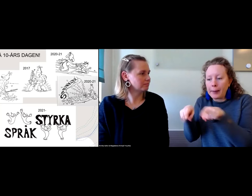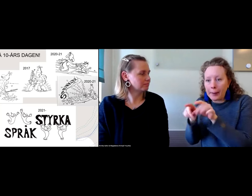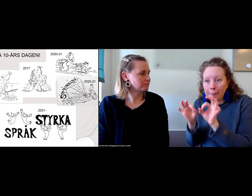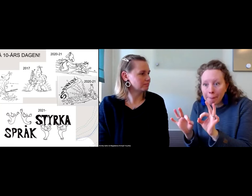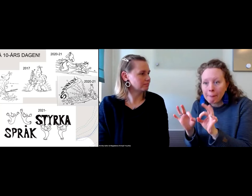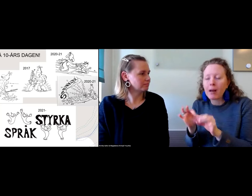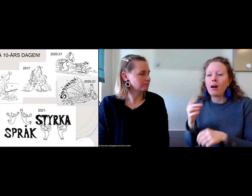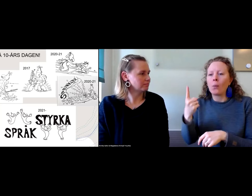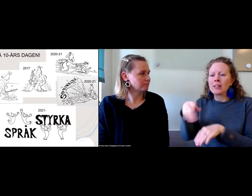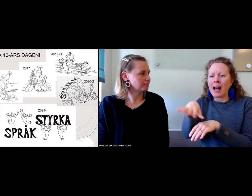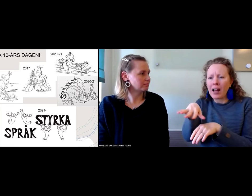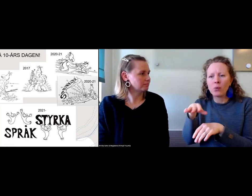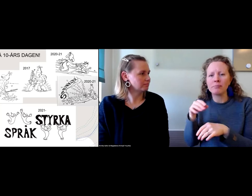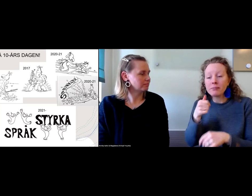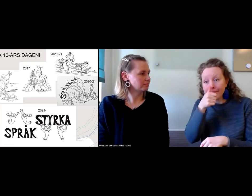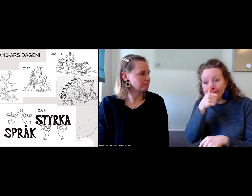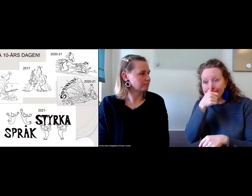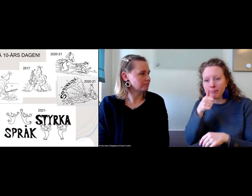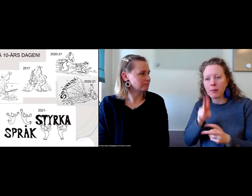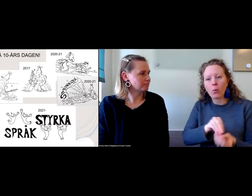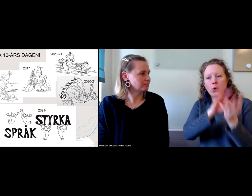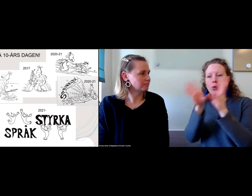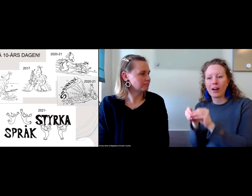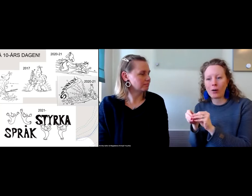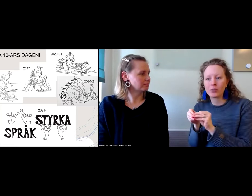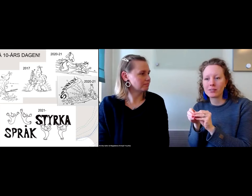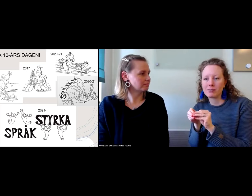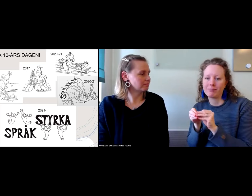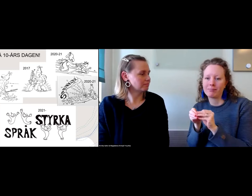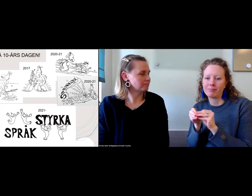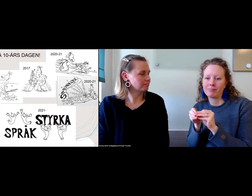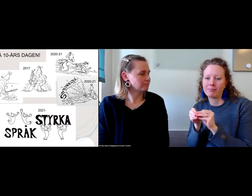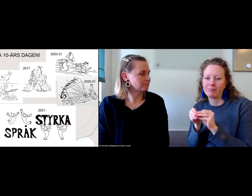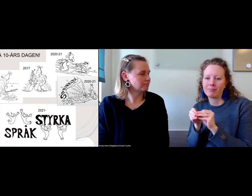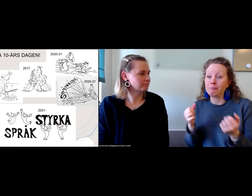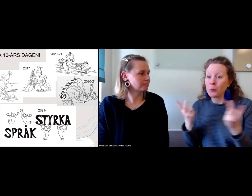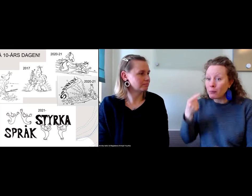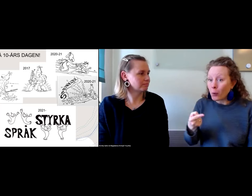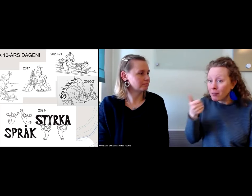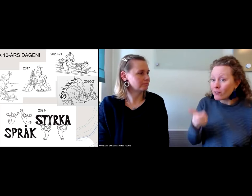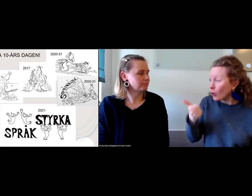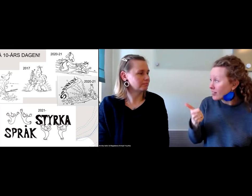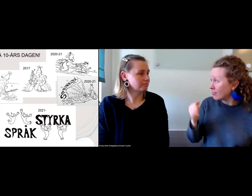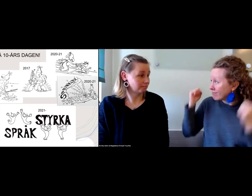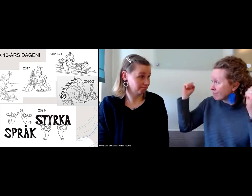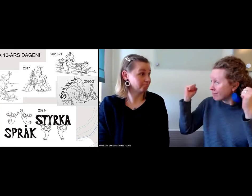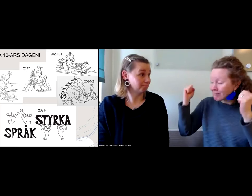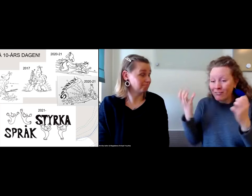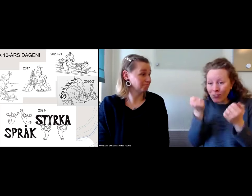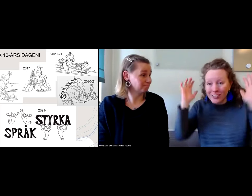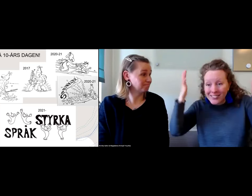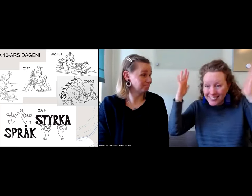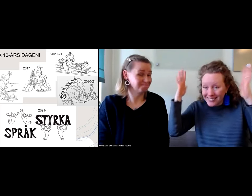ja edunvalvontaa, että me saadaan tämä homma liikkeelle, kun tuntuu, että tämä on ollut niin pieninä paloina, mutta me tarvitaan